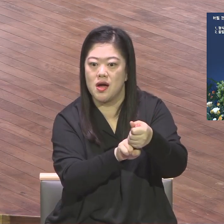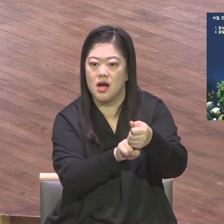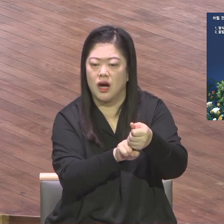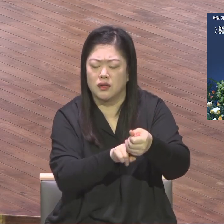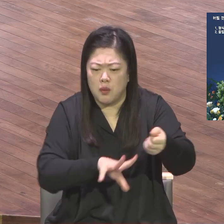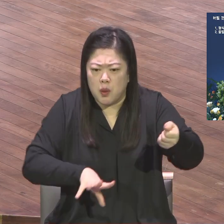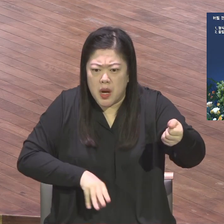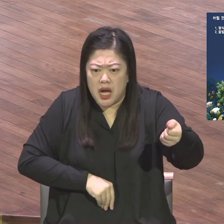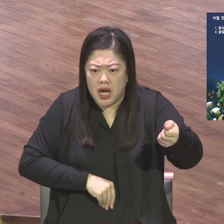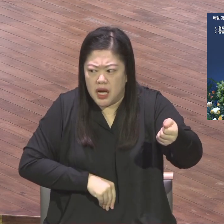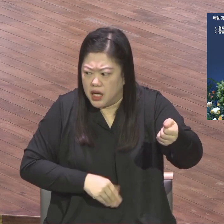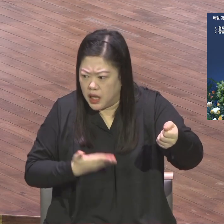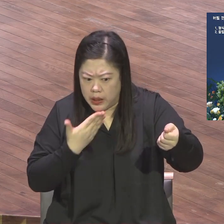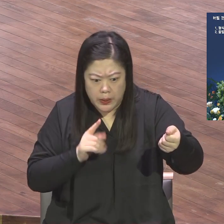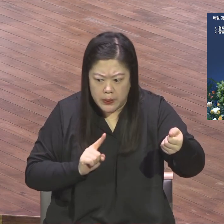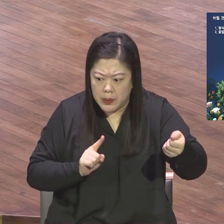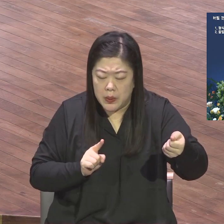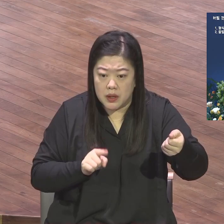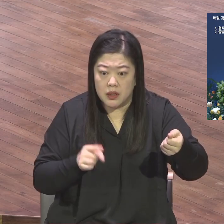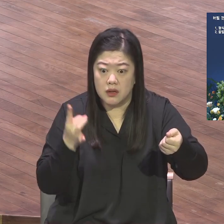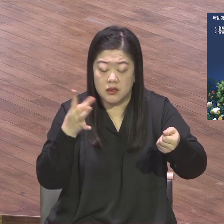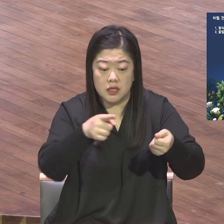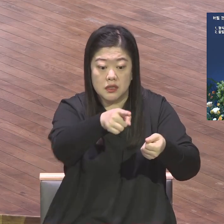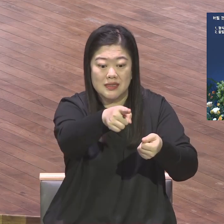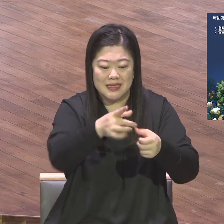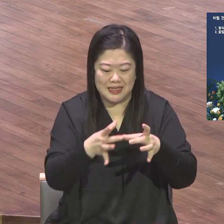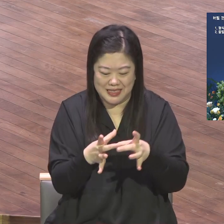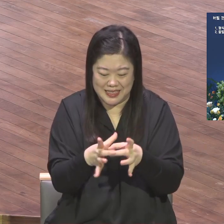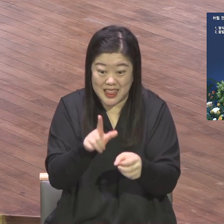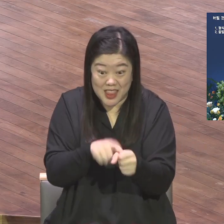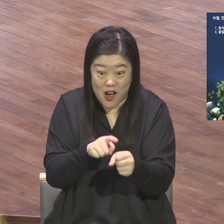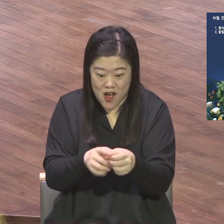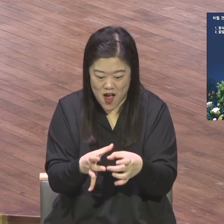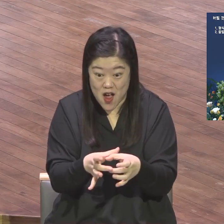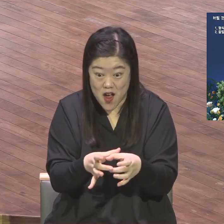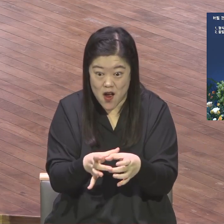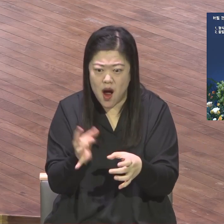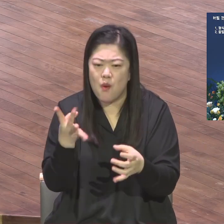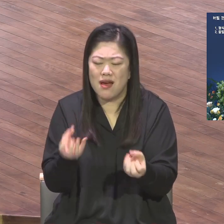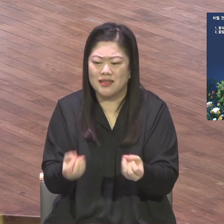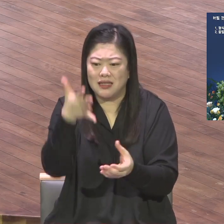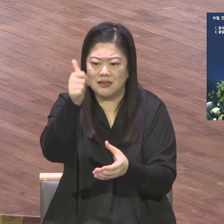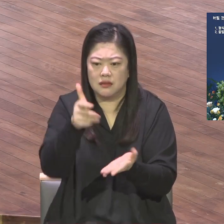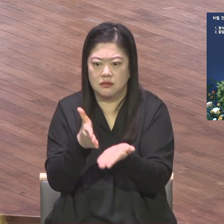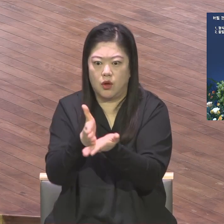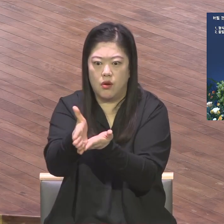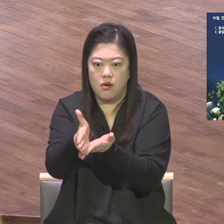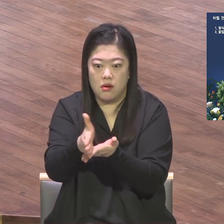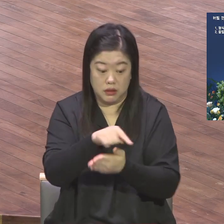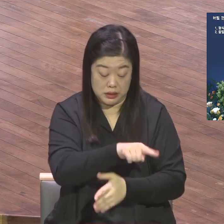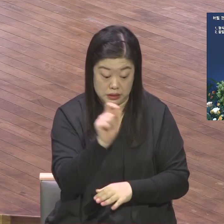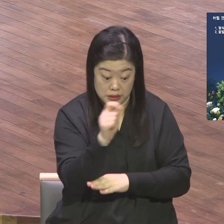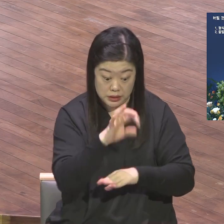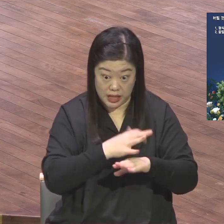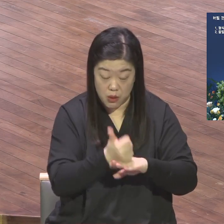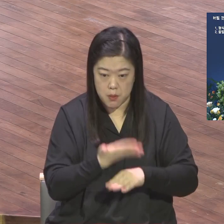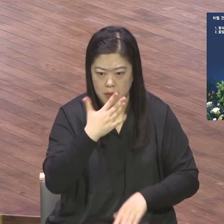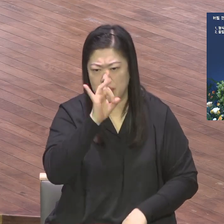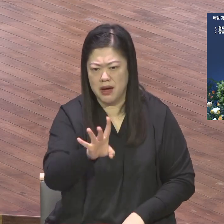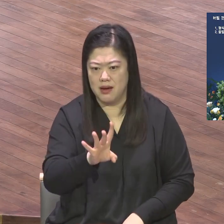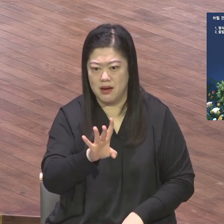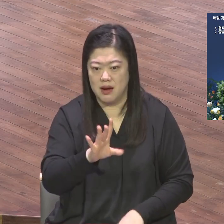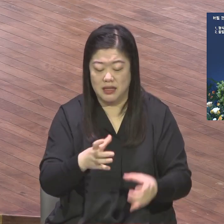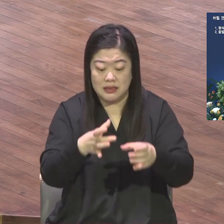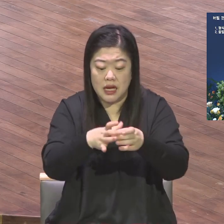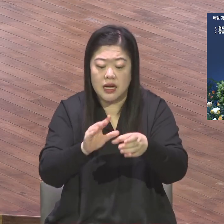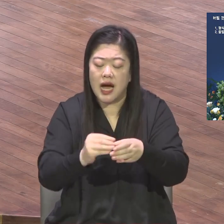먹었어요. 이건 율법 어긴 것입니다. 그런데 여기에 대해서는 이런 방구도 하지